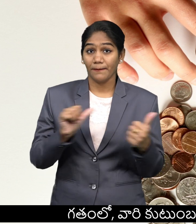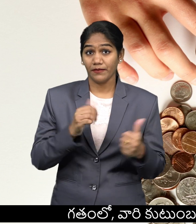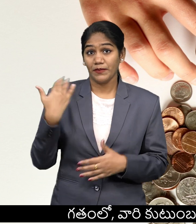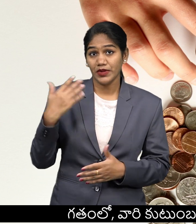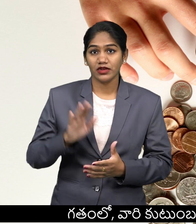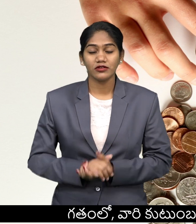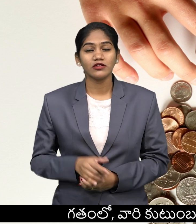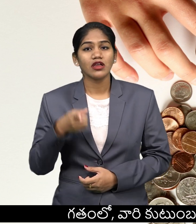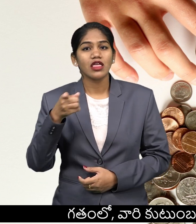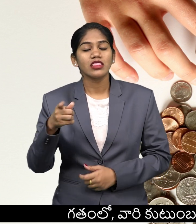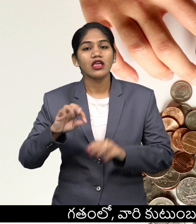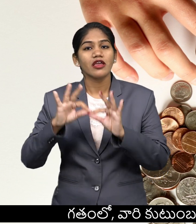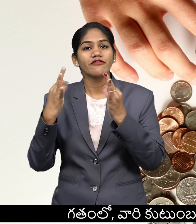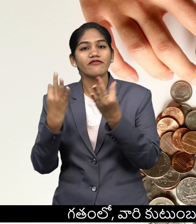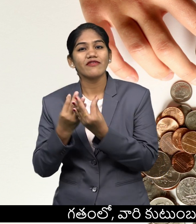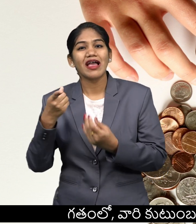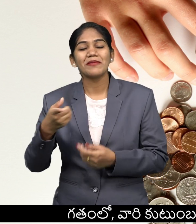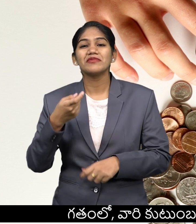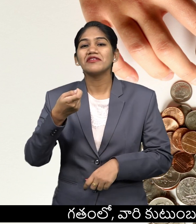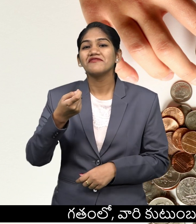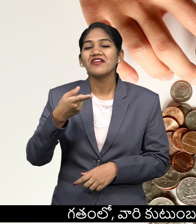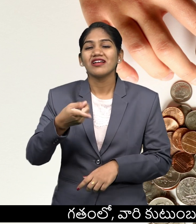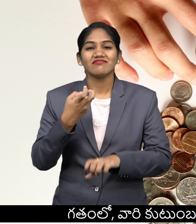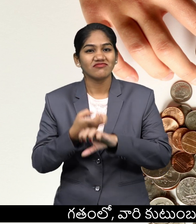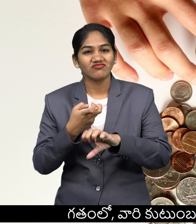గతంలో వారి కుటుంబం ఆర్థిక ఇబ్బందులను ఎదుర్కొంది.